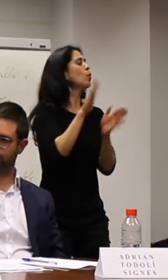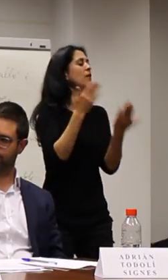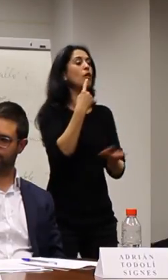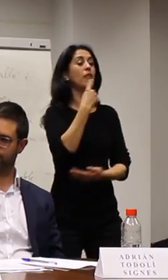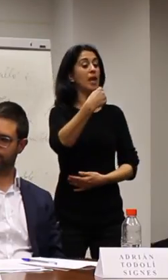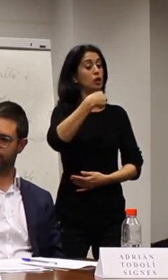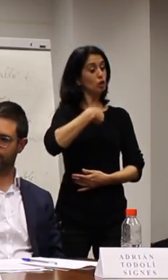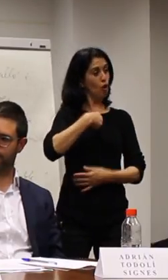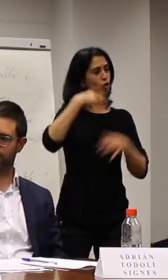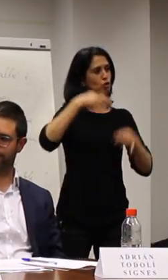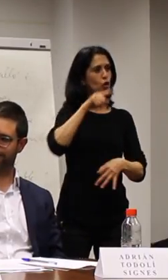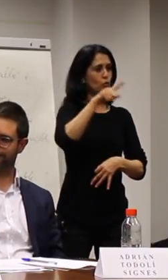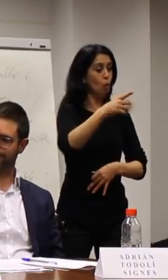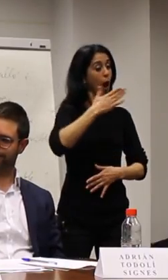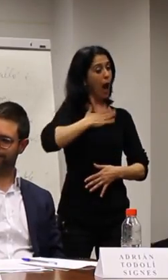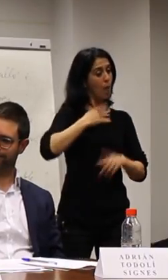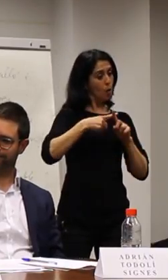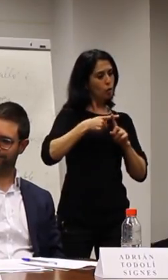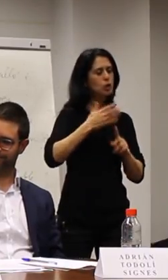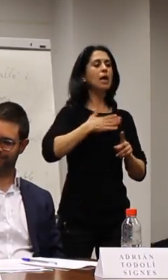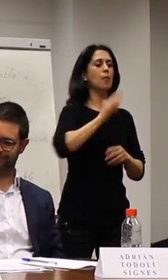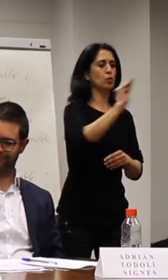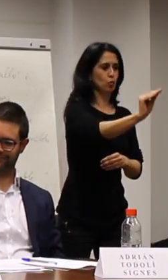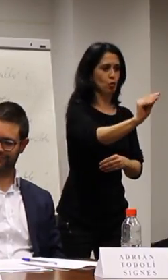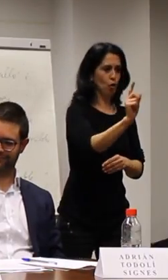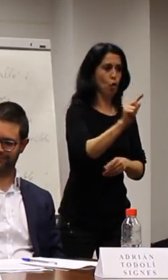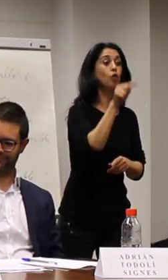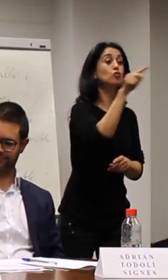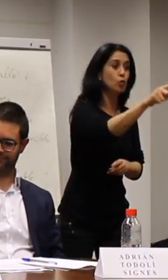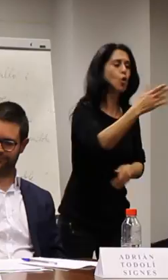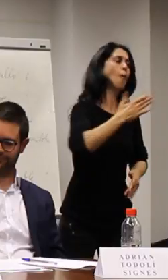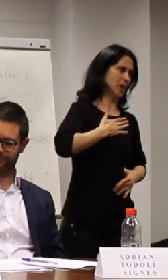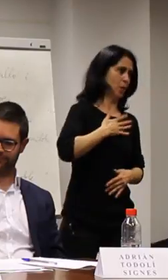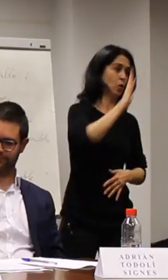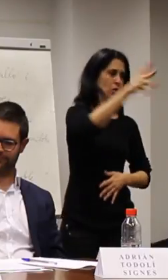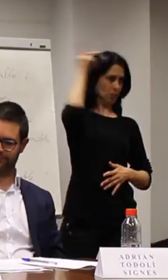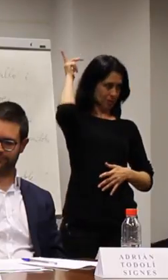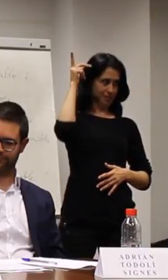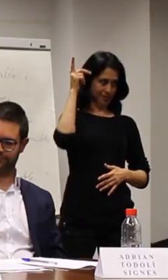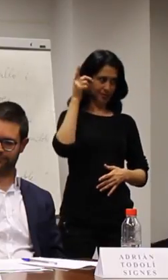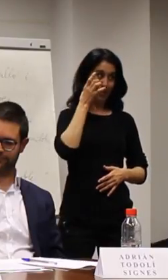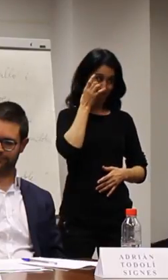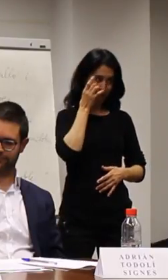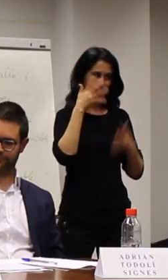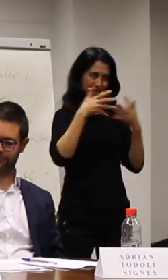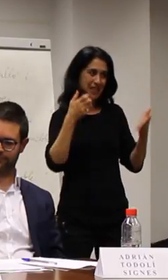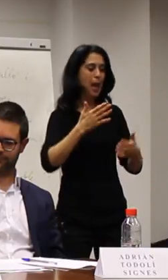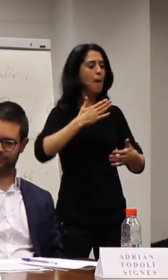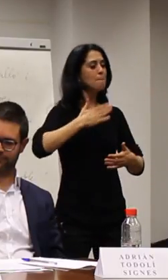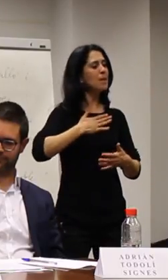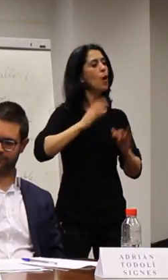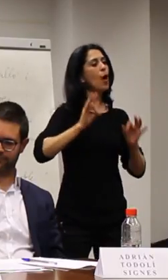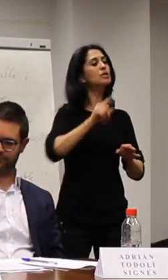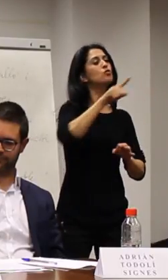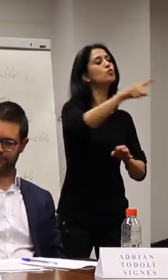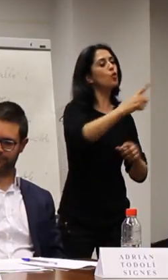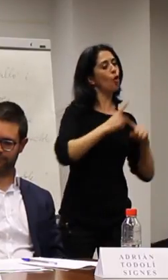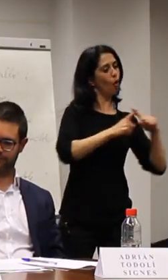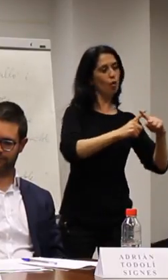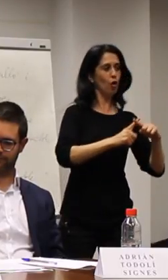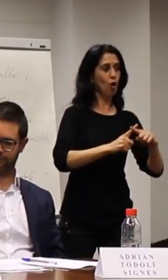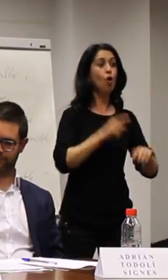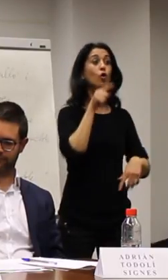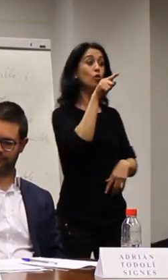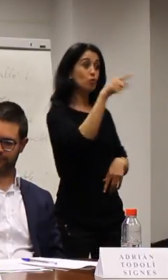Lo mío es tuyo. No, lo tuyo es mío. Esa es la realidad. No lo mío es tuyo, compartir. Lo tuyo es mío, ya me aprovecharé